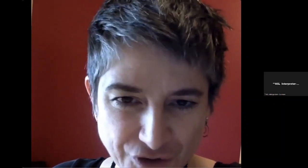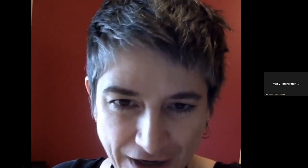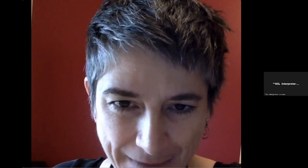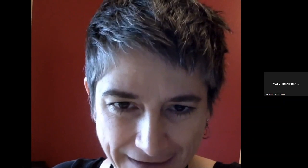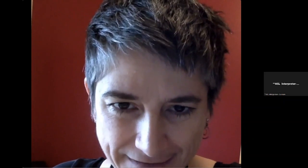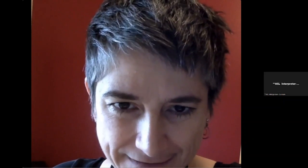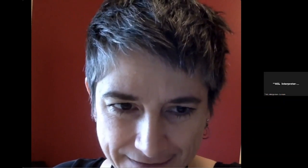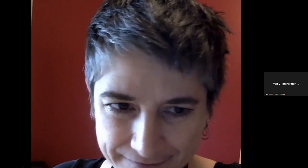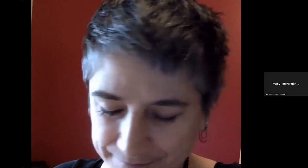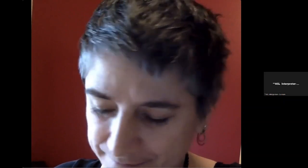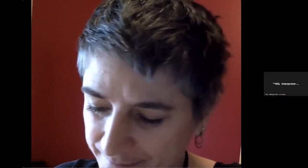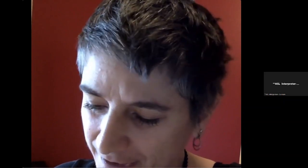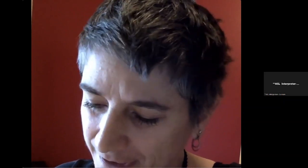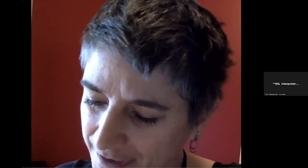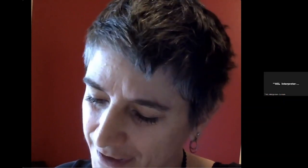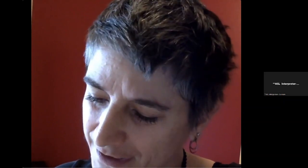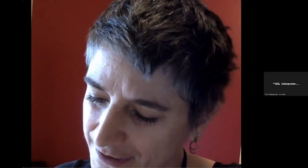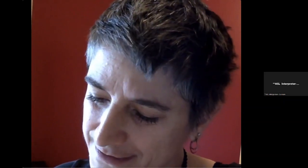Chère Marianne,